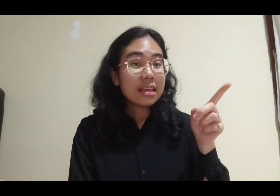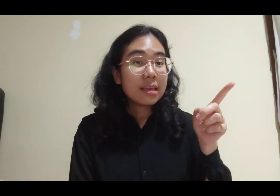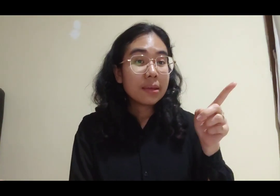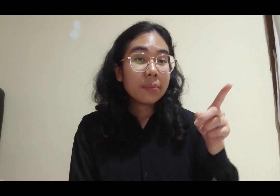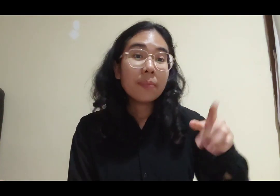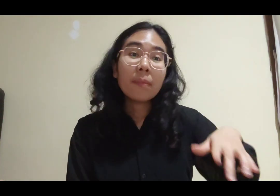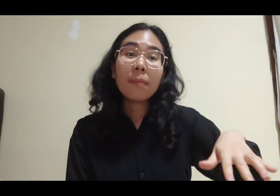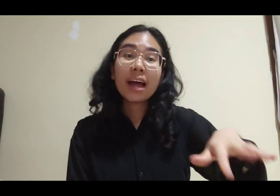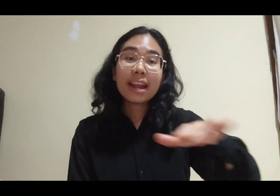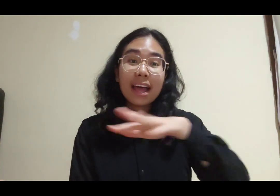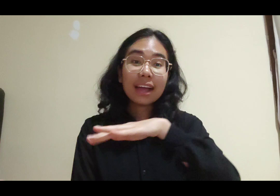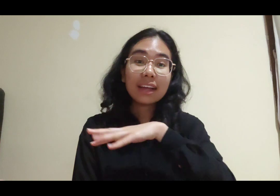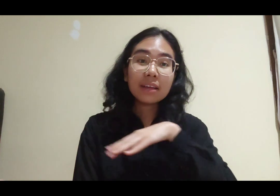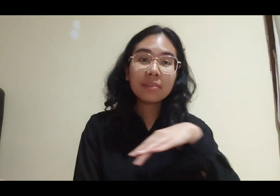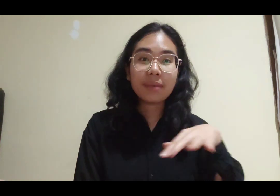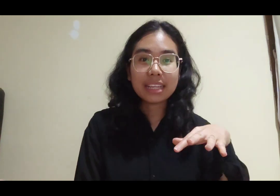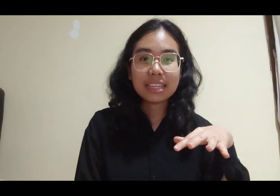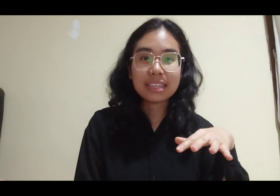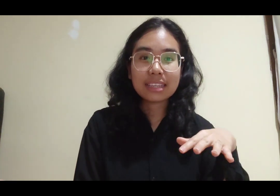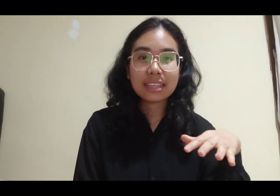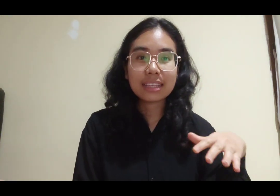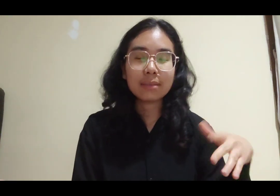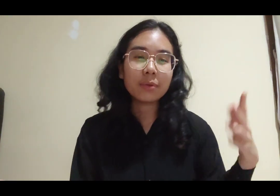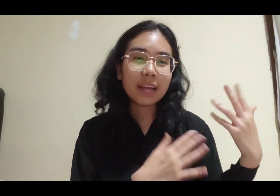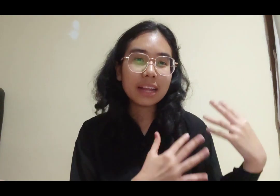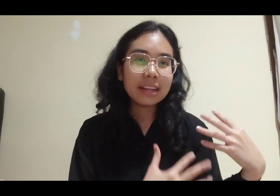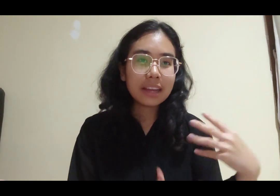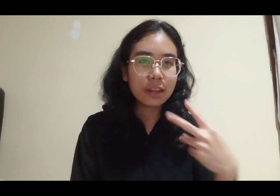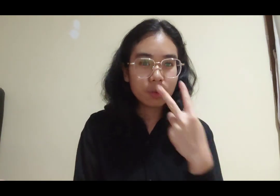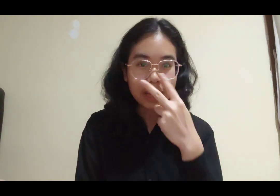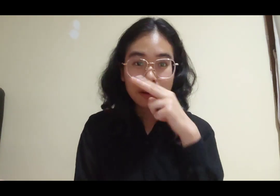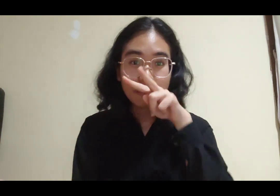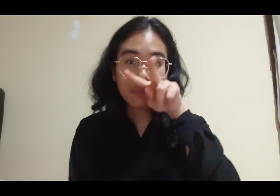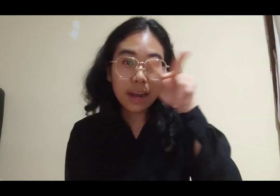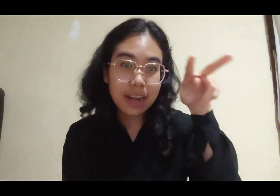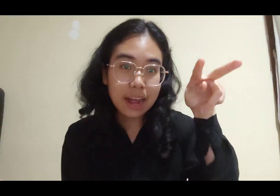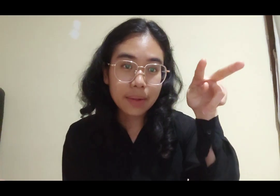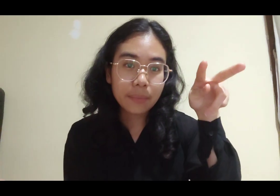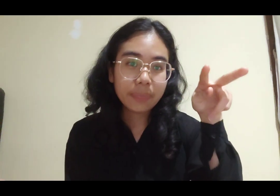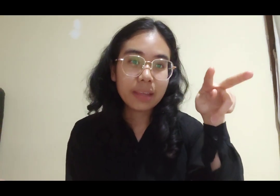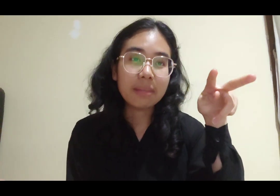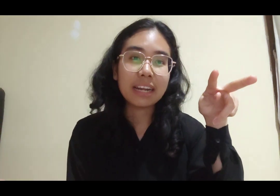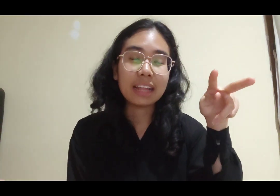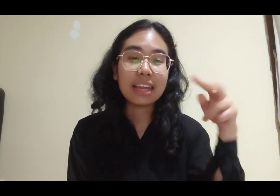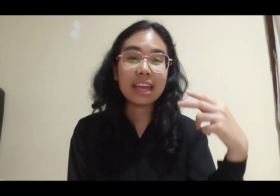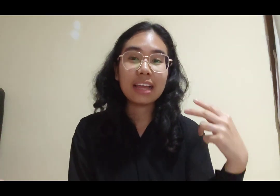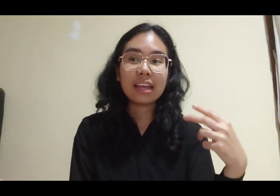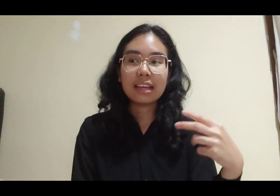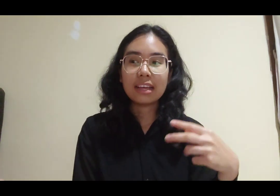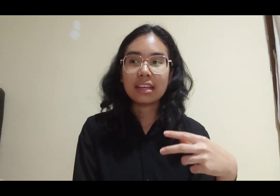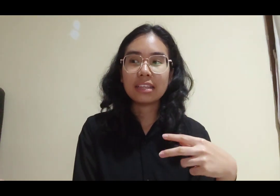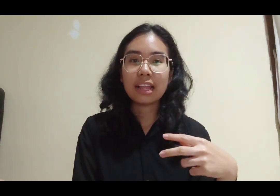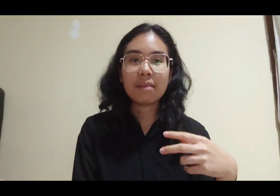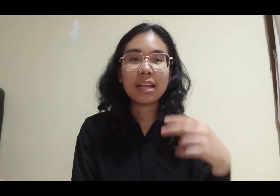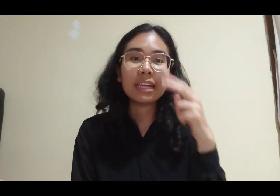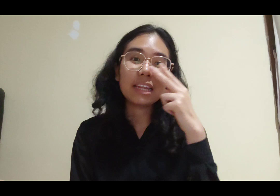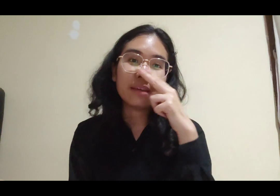di padang. Pas sebelumnya kan Kak Diego bikin padang, tapi ternyata dia salah baca, dia